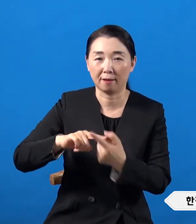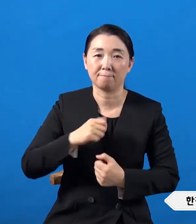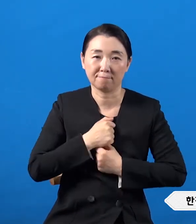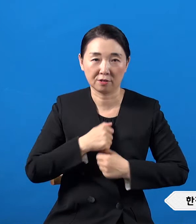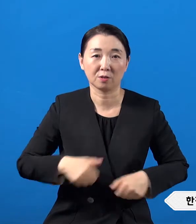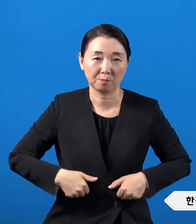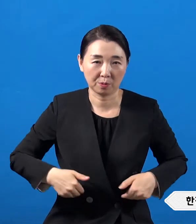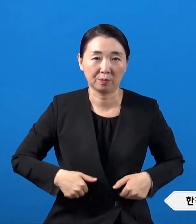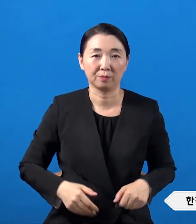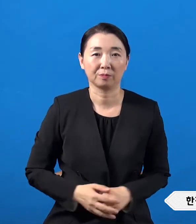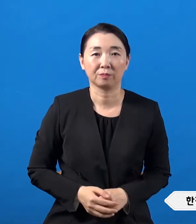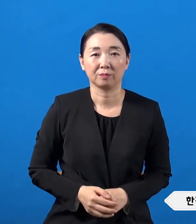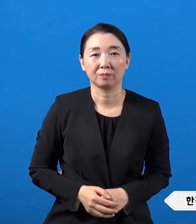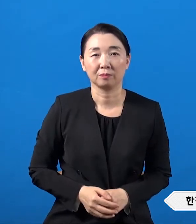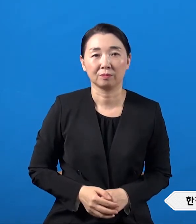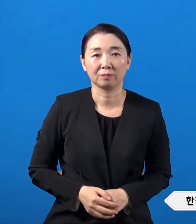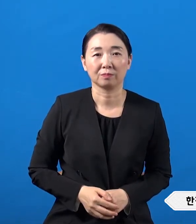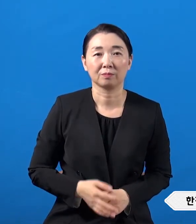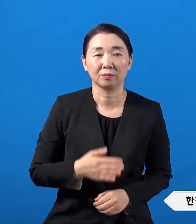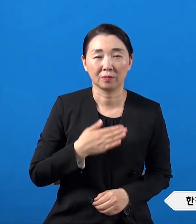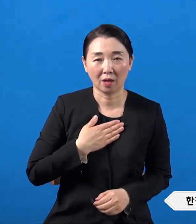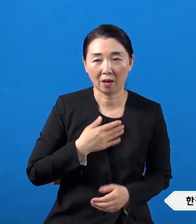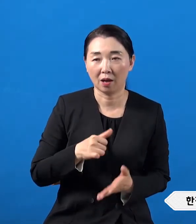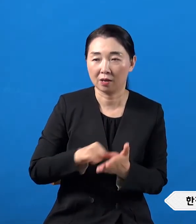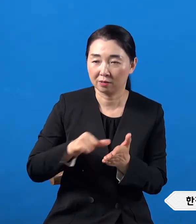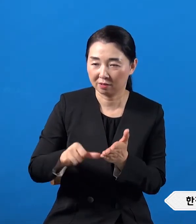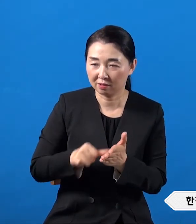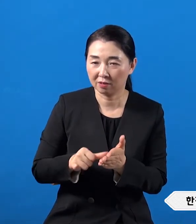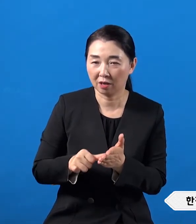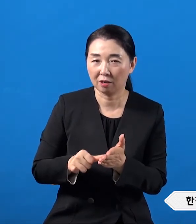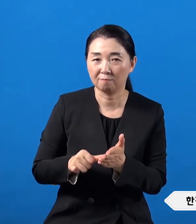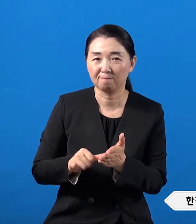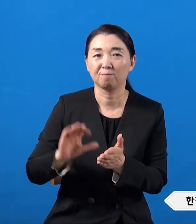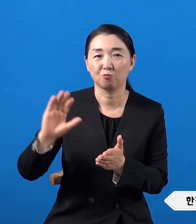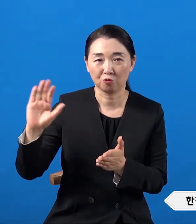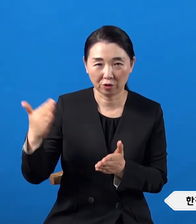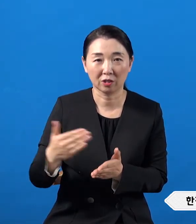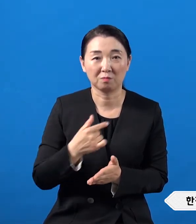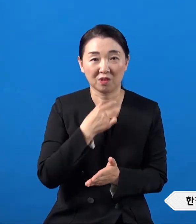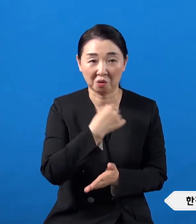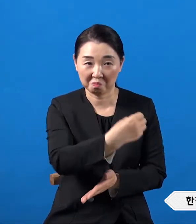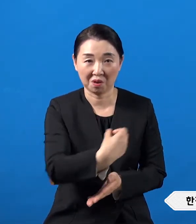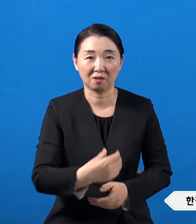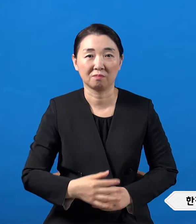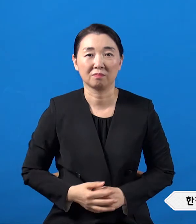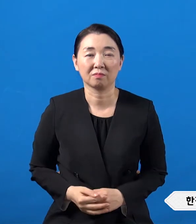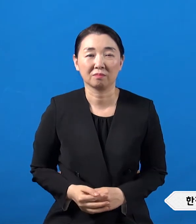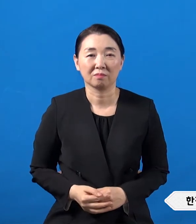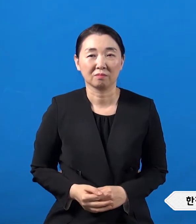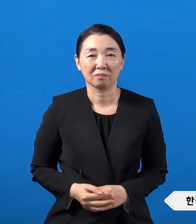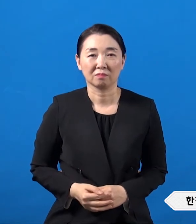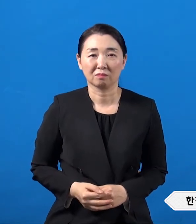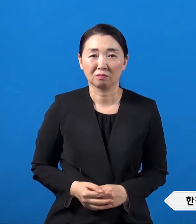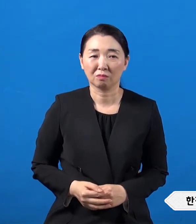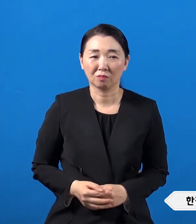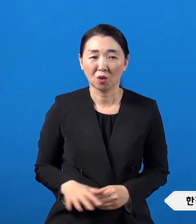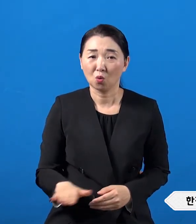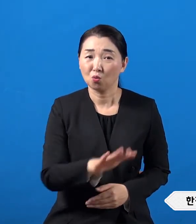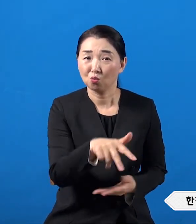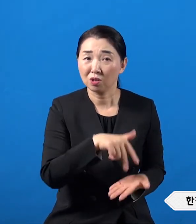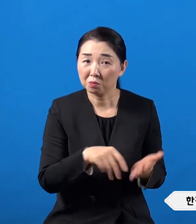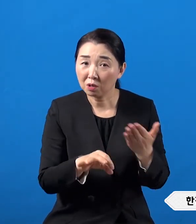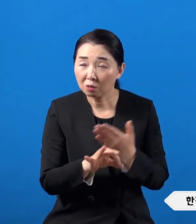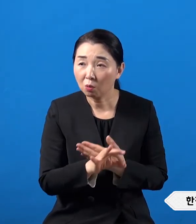그대로 지켜야 됩니다. 제가 제물이 되겠습니다 한 것입니다. 우리